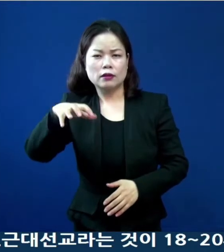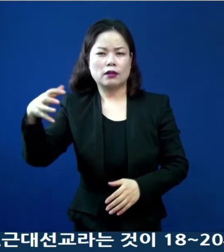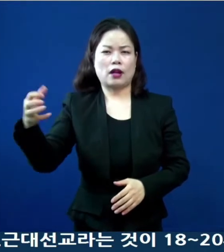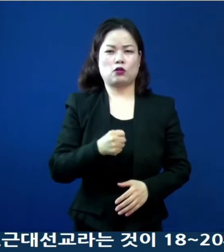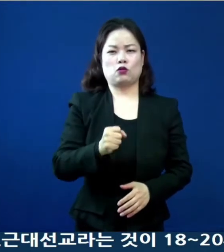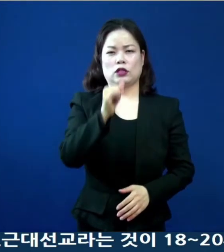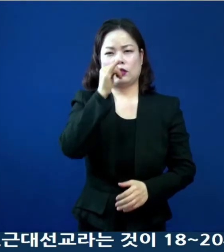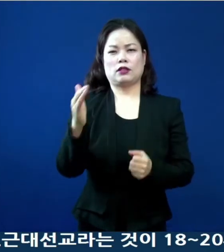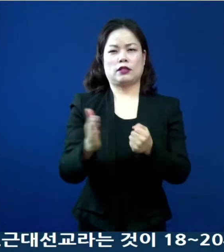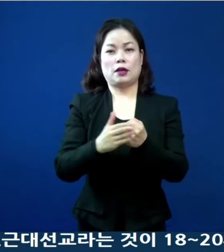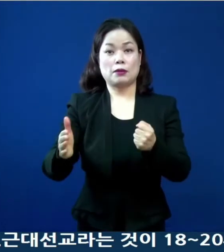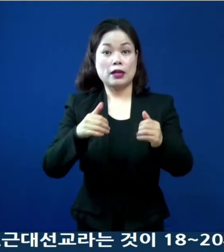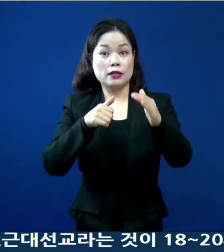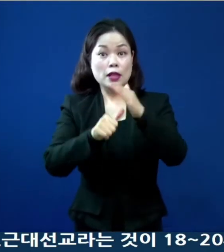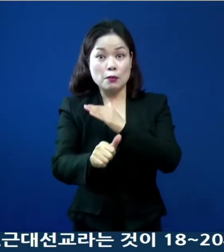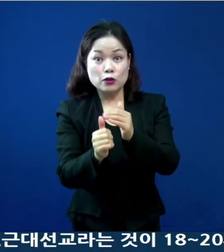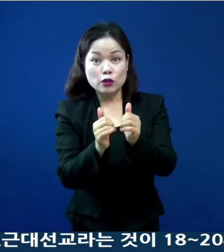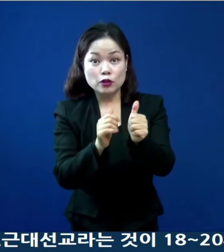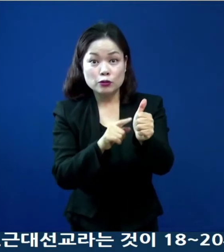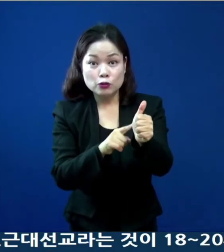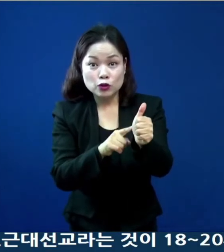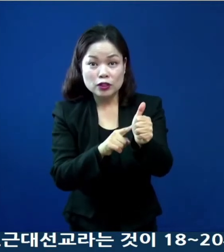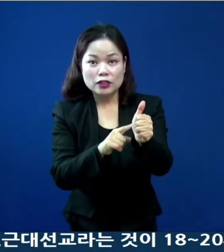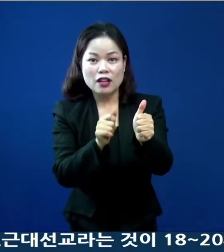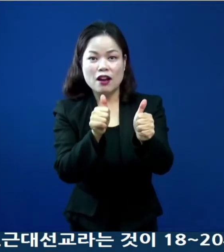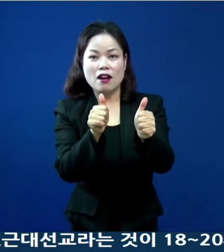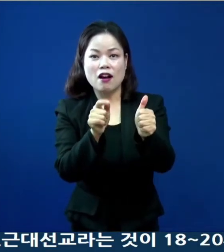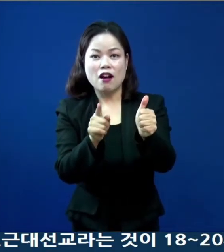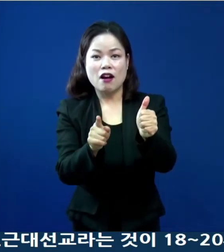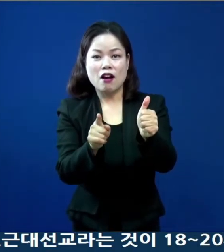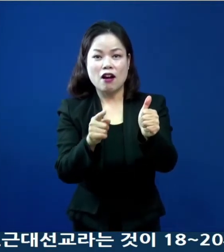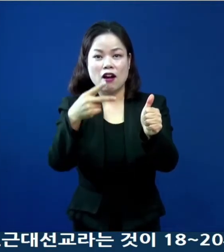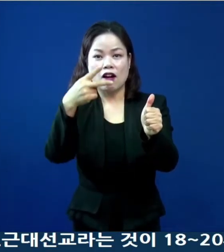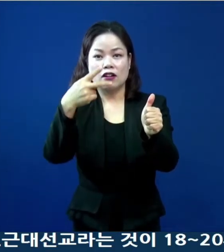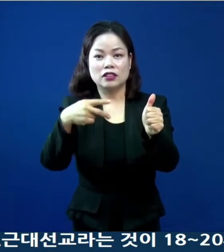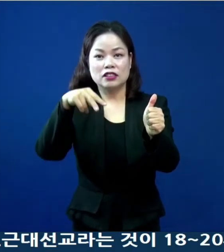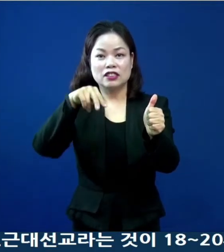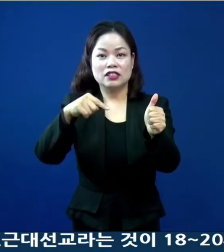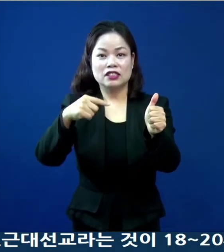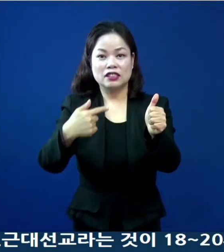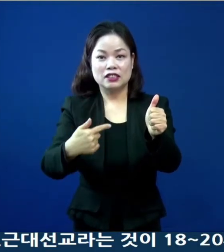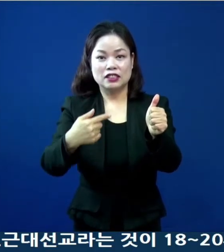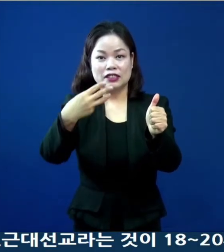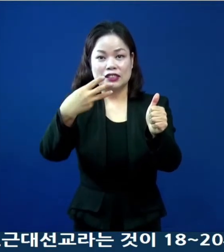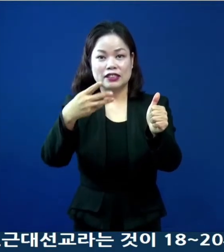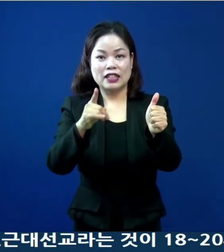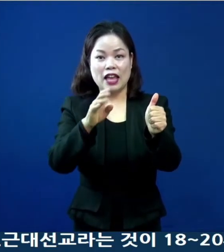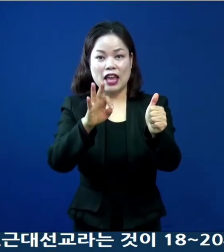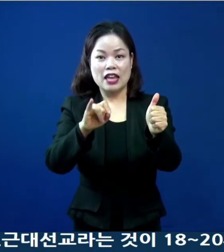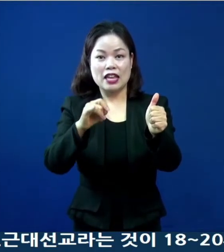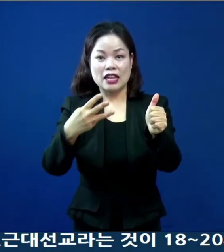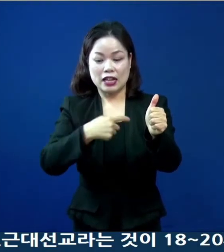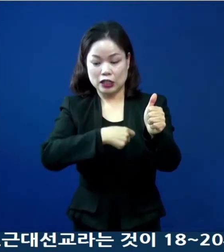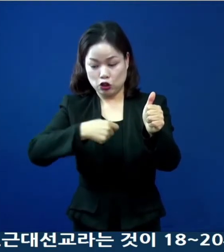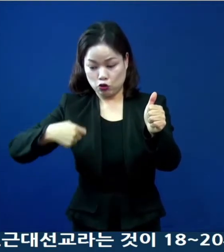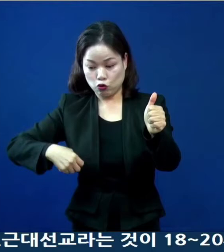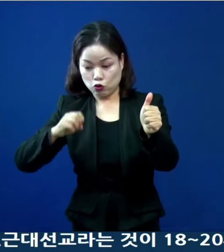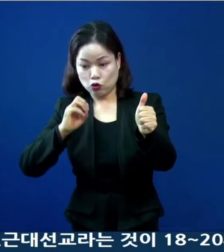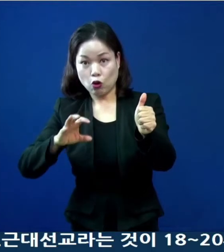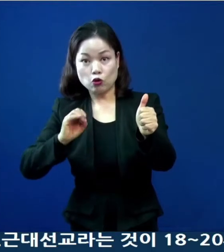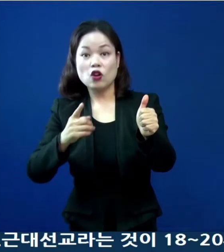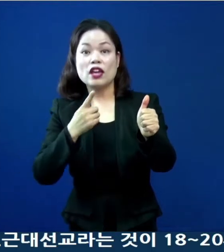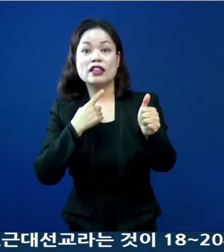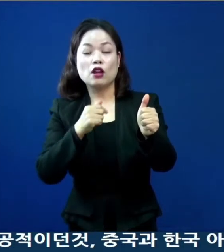때문입니다. 대표적인 분이 허드슨 테일러죠. 중국 선교의 아버지, 중국 내지